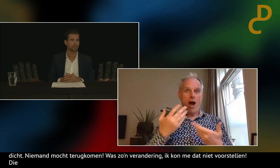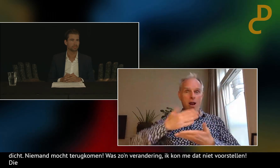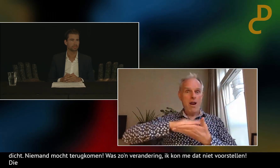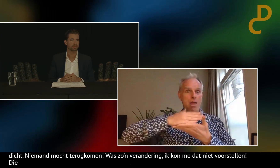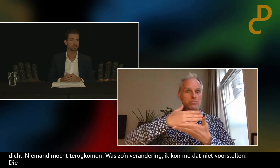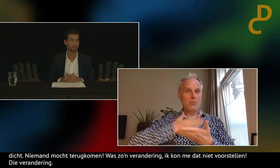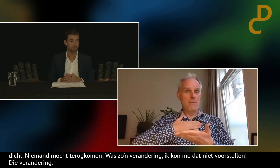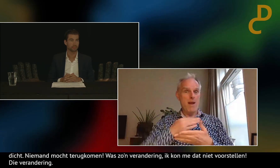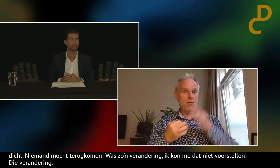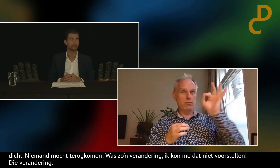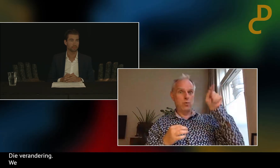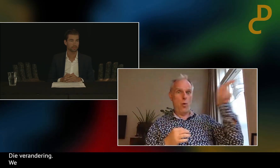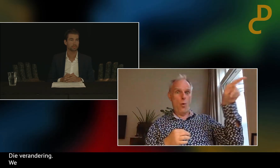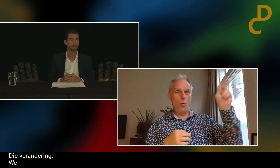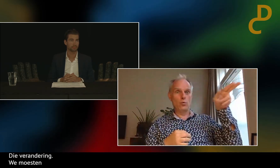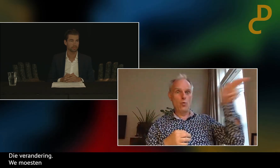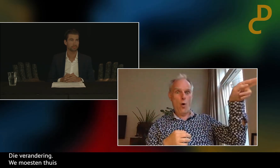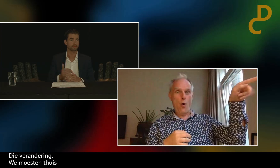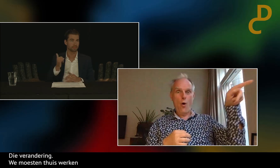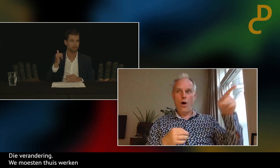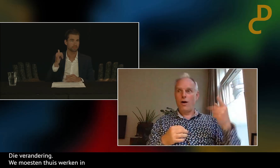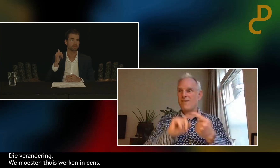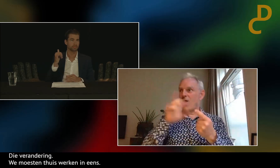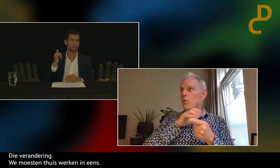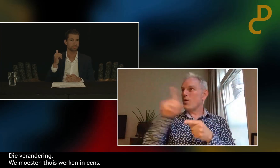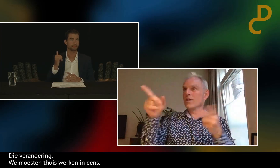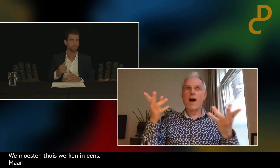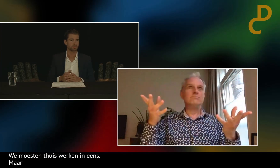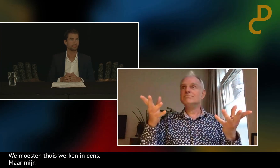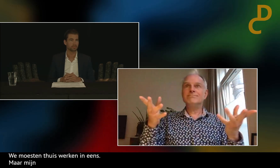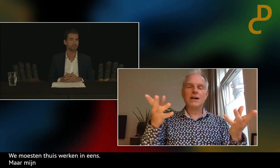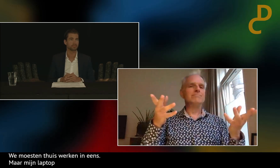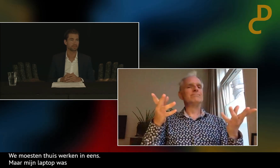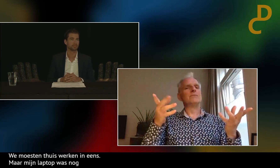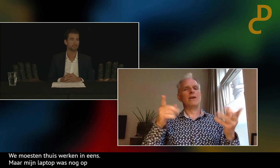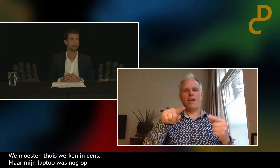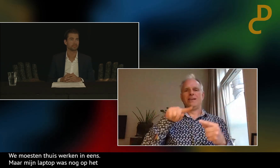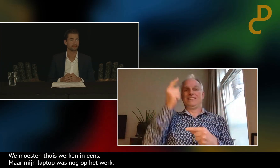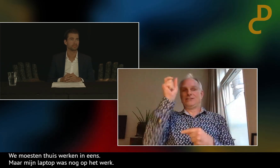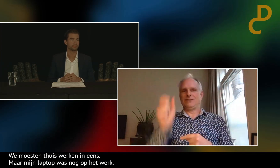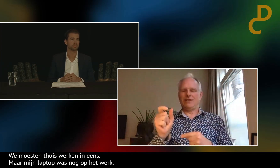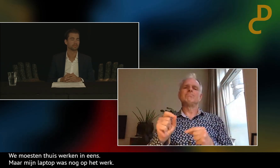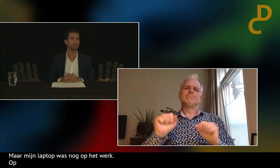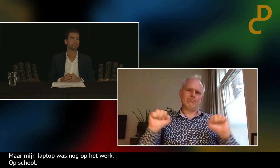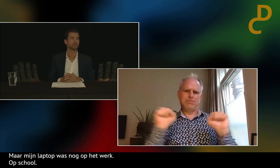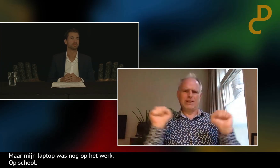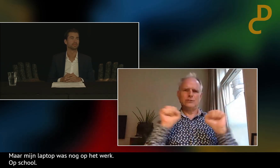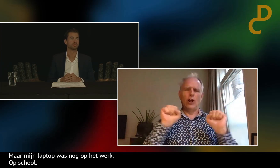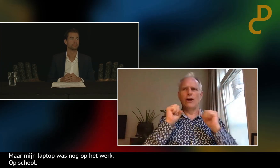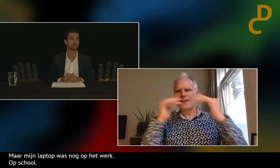Dan moesten we ineens thuis werken. Maar mijn laptop was nog op het werk, op school. Dus de eerste week was